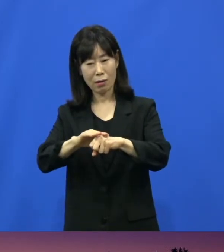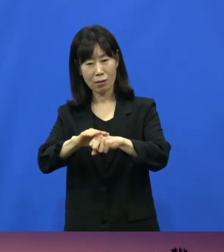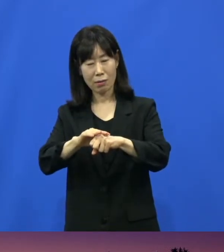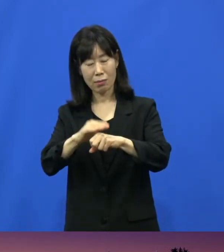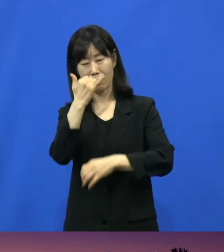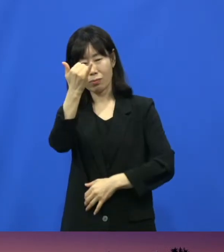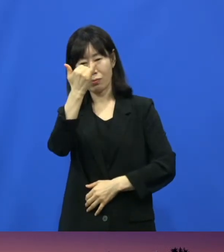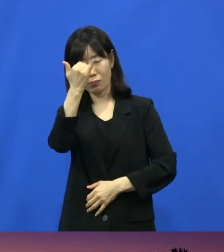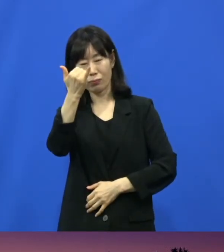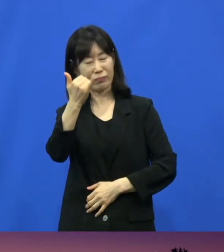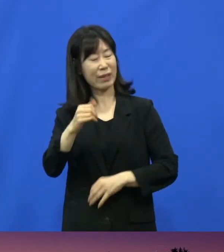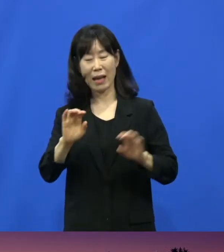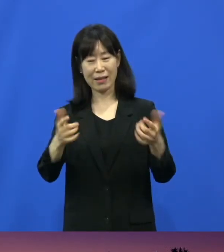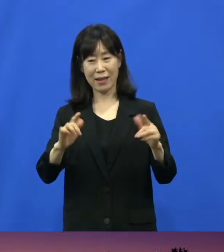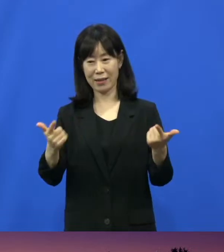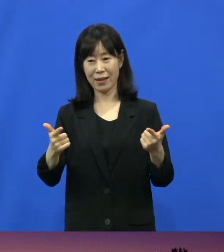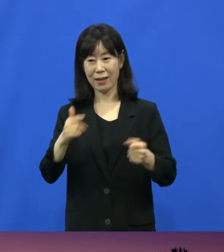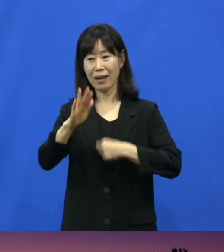왜